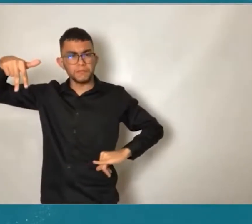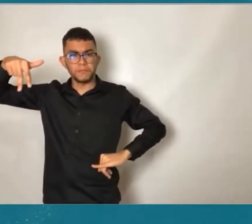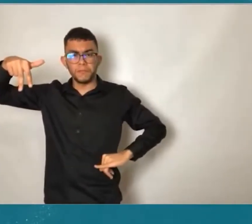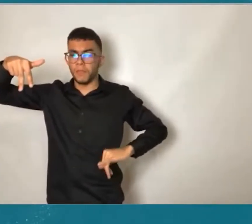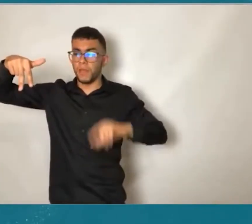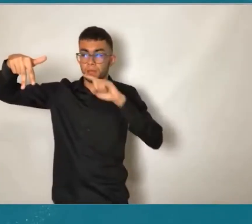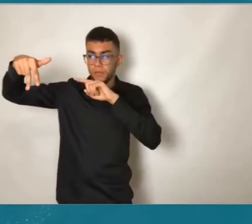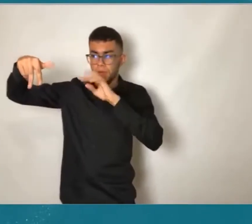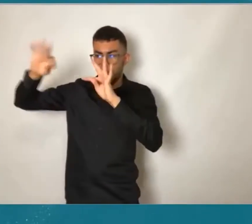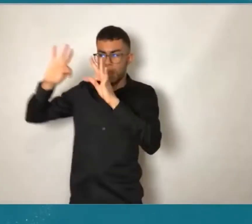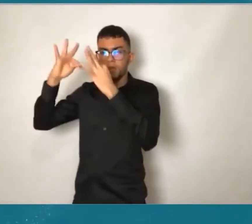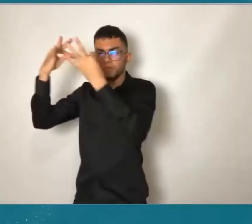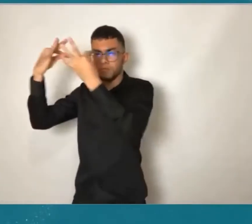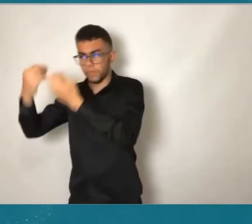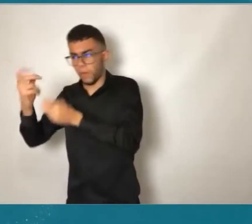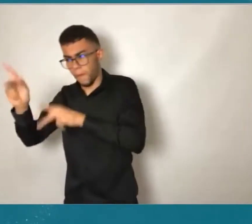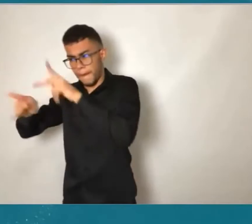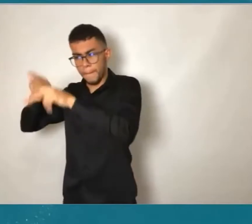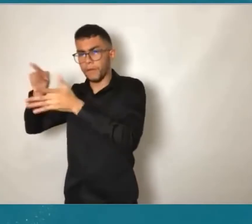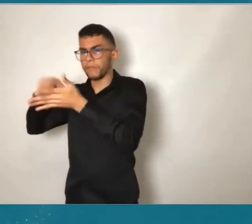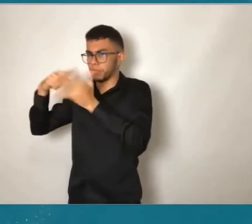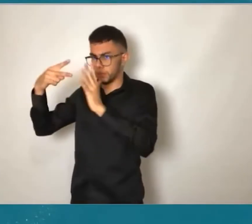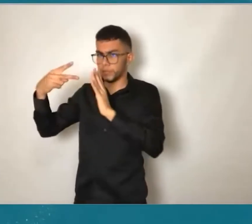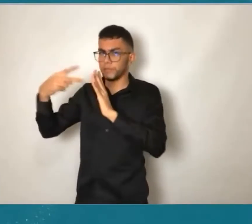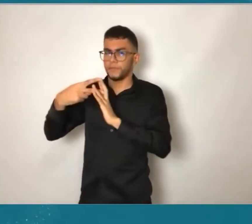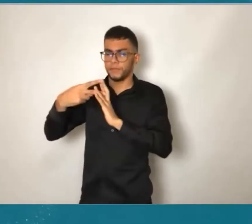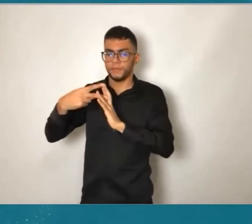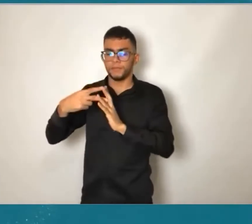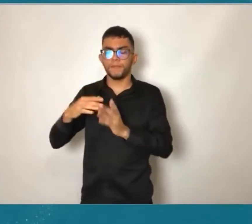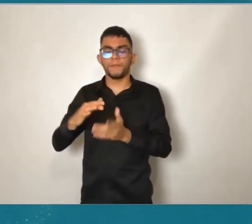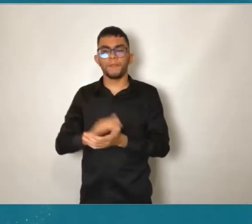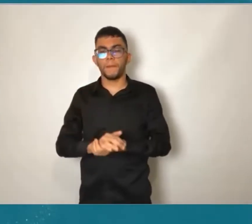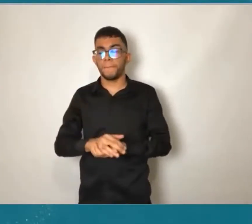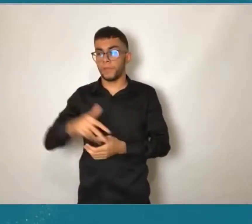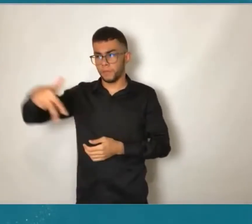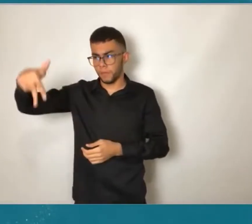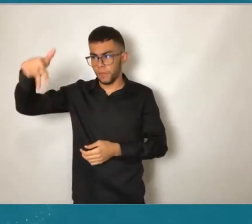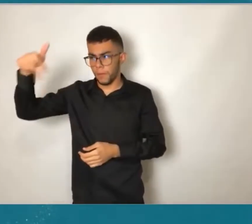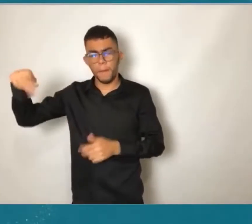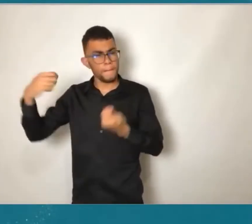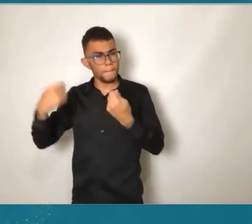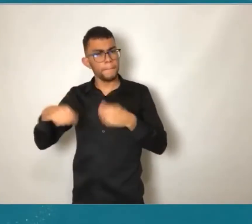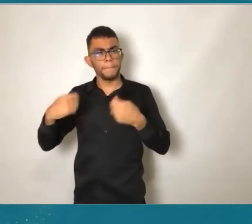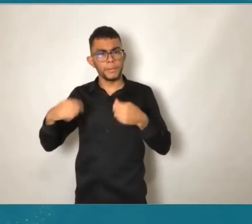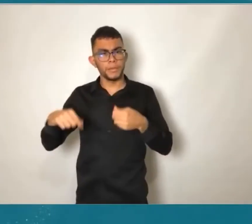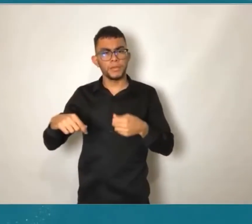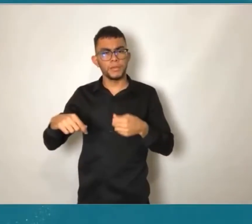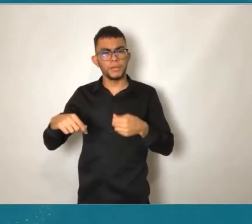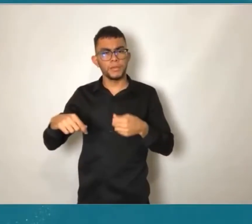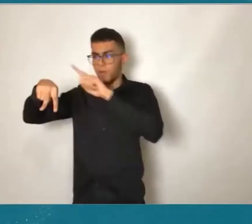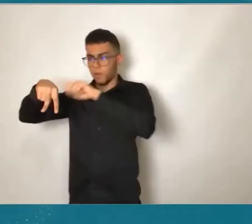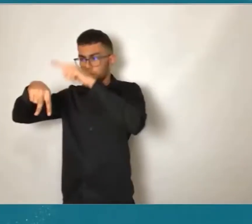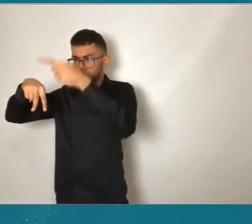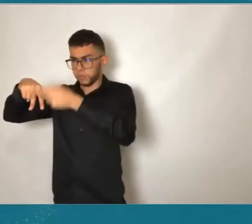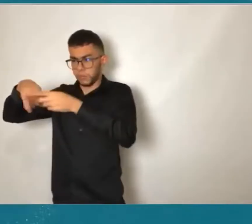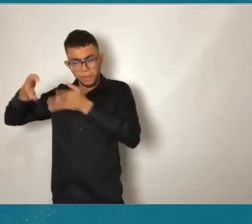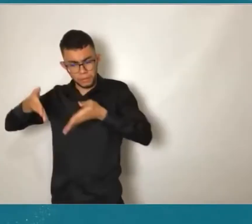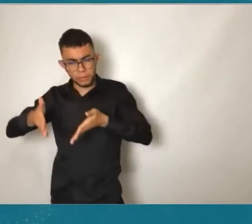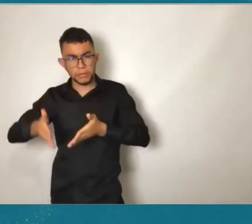serpente. Esse descendente da mulher vai salvar o seu povo dos pecados dele. E